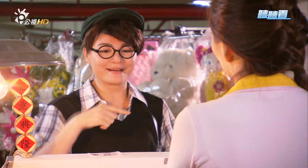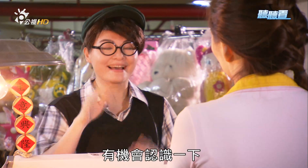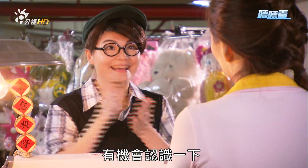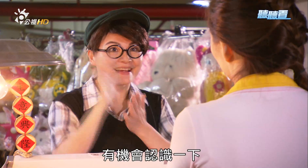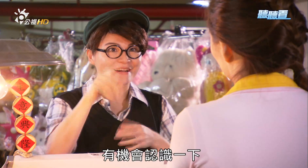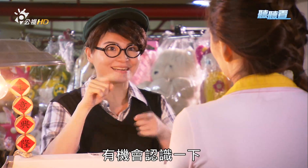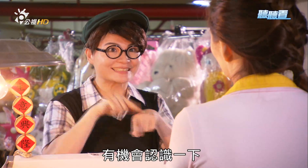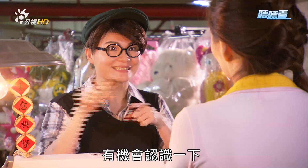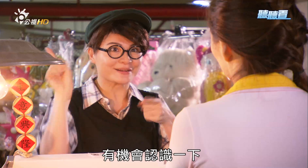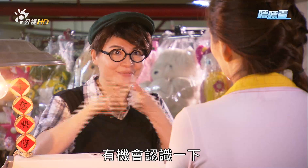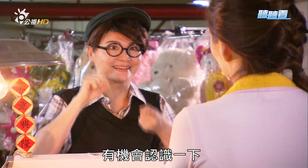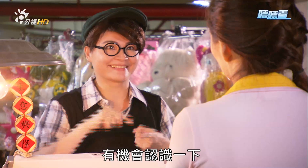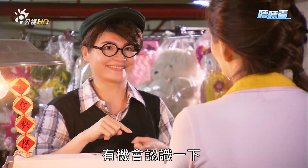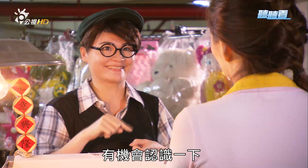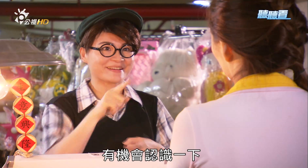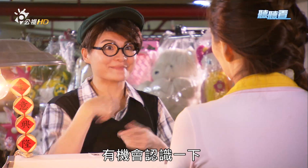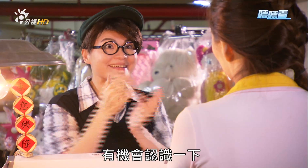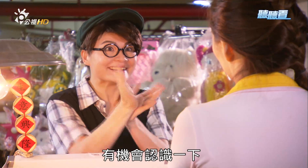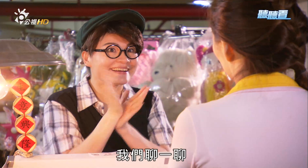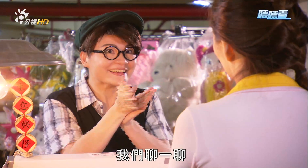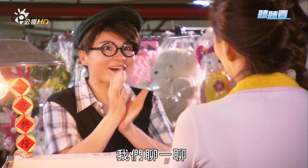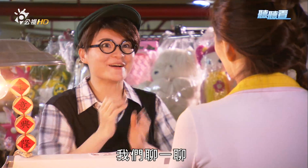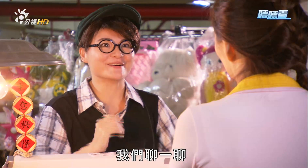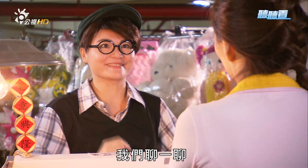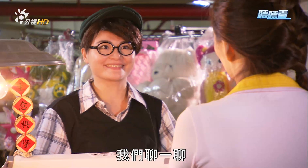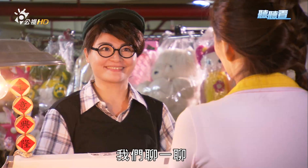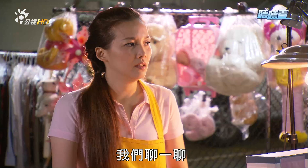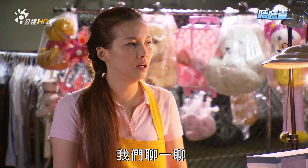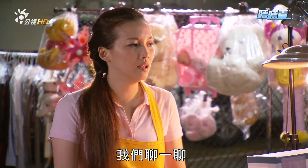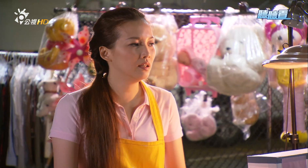有机会认识一下，我们聊一聊。